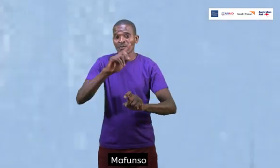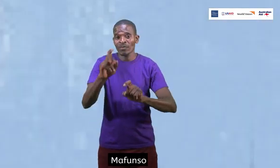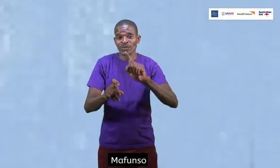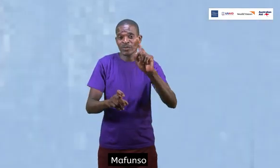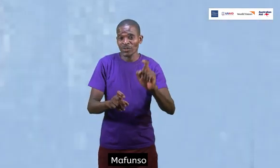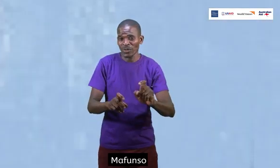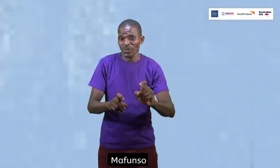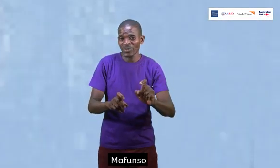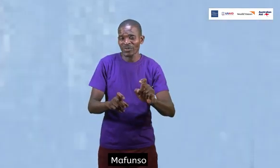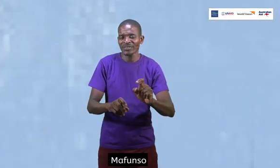Mafunso.